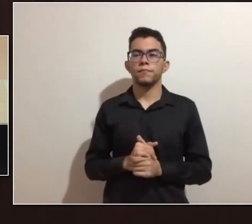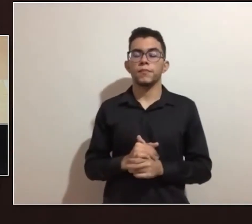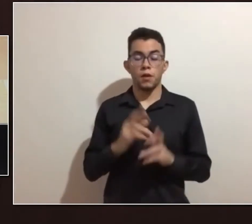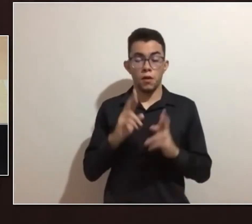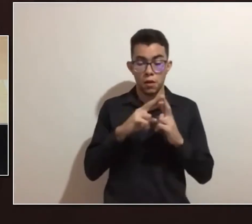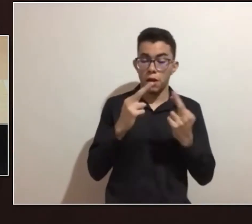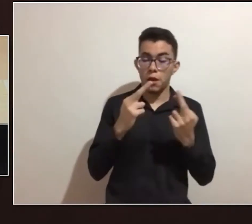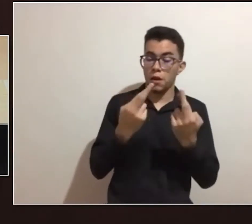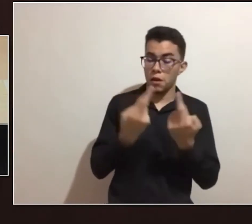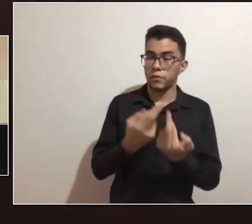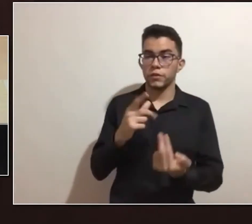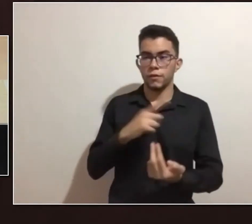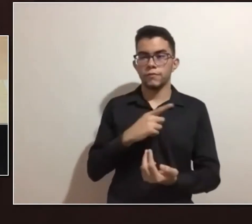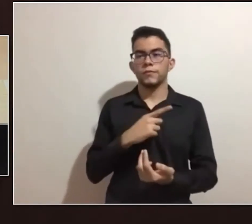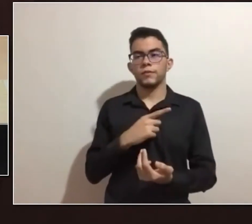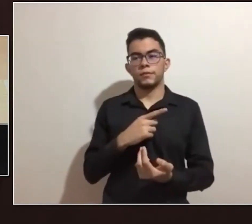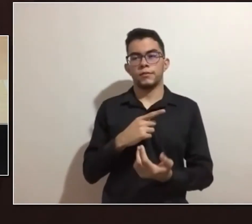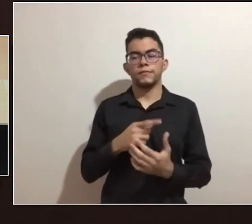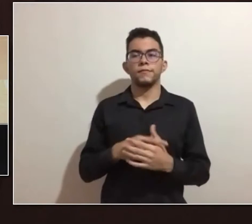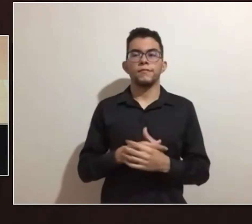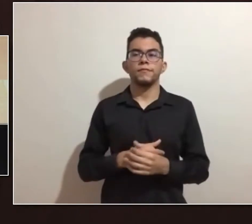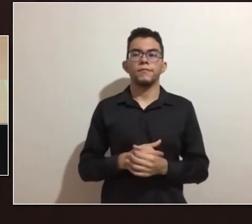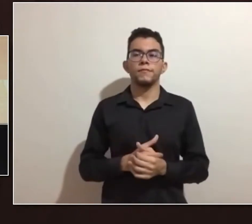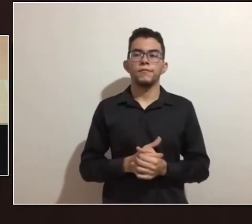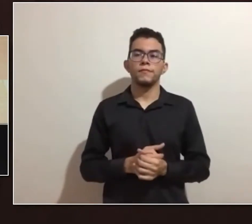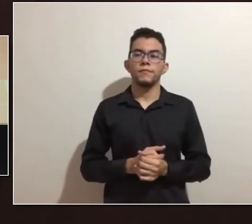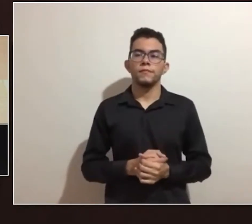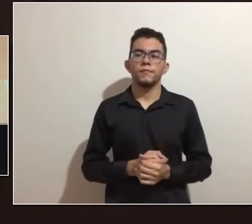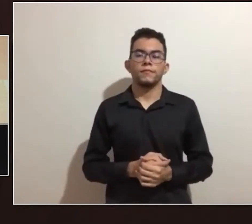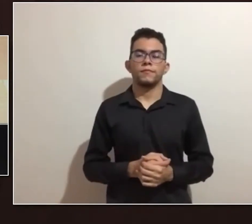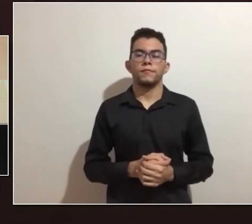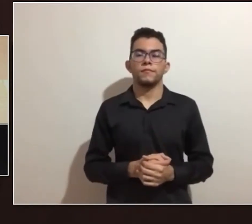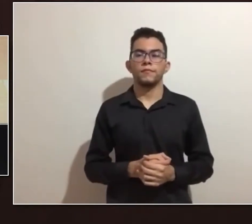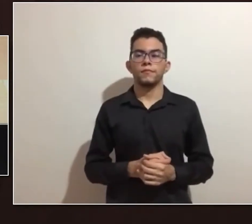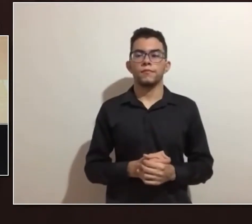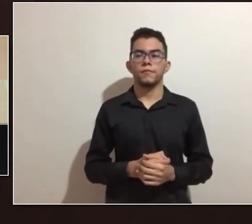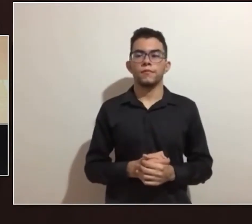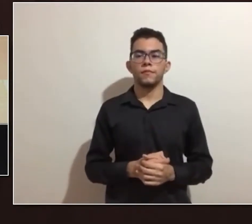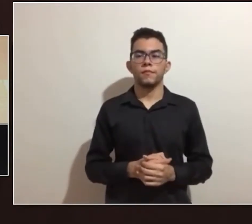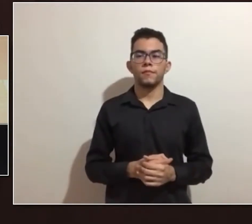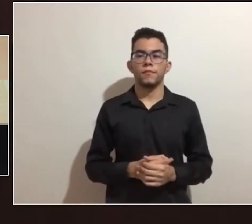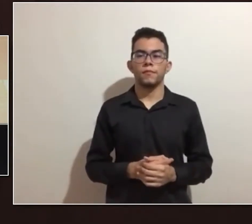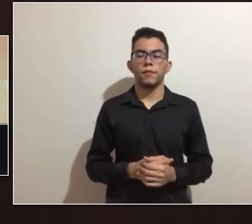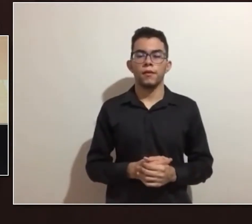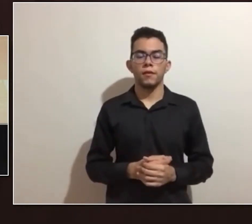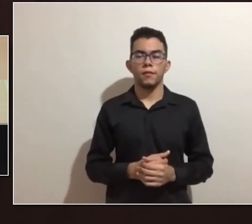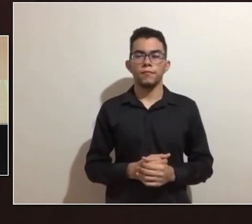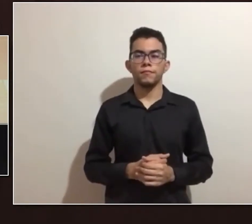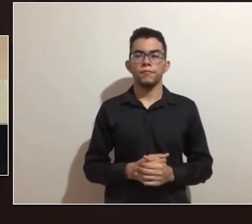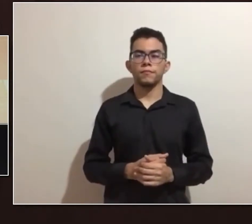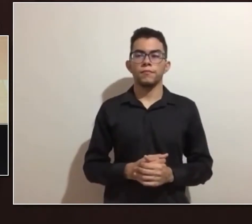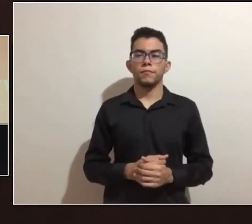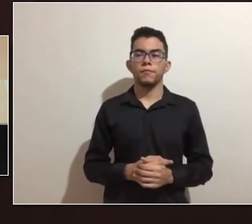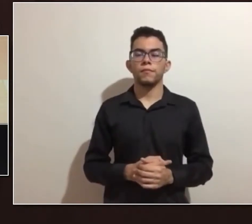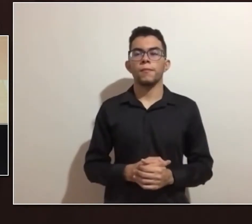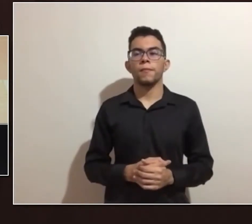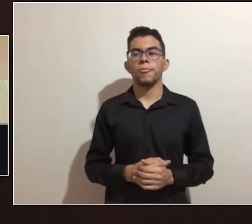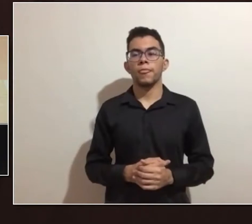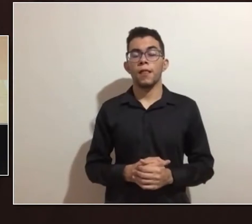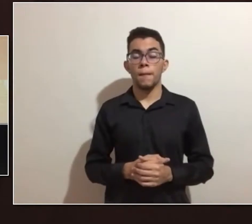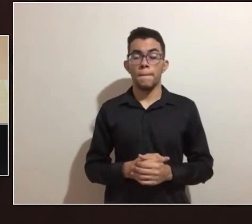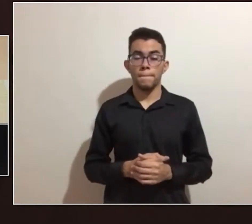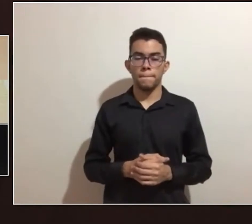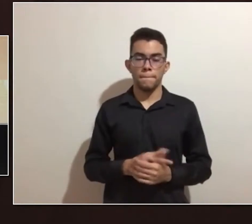na casa desse casal. Então, nessa mesma saudação, você vai ver que já tem muitos irmãos aqui, não é